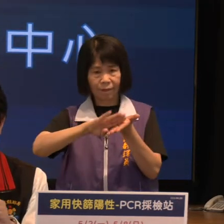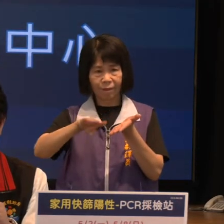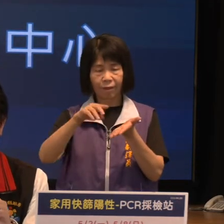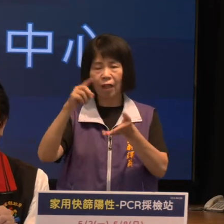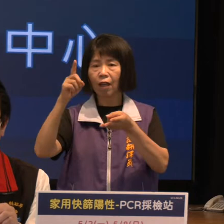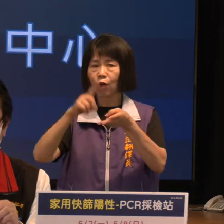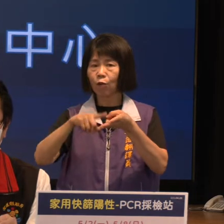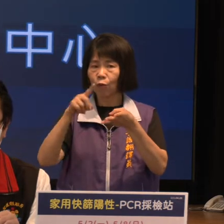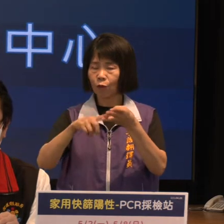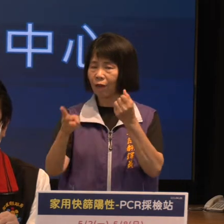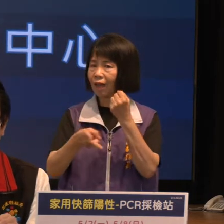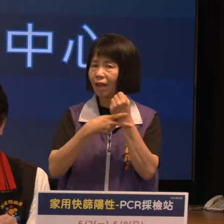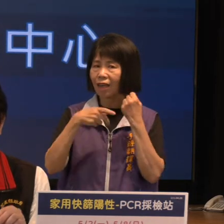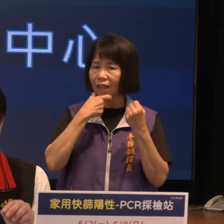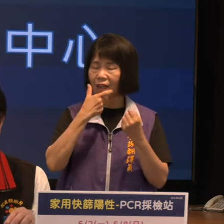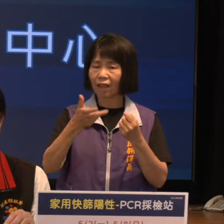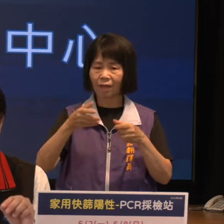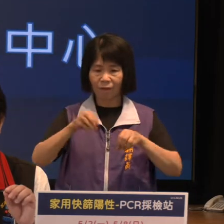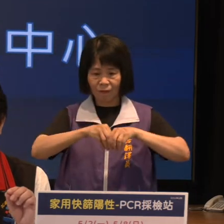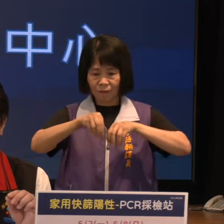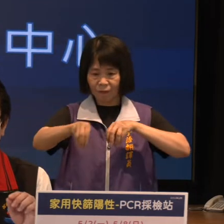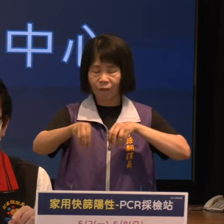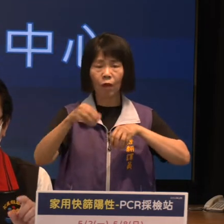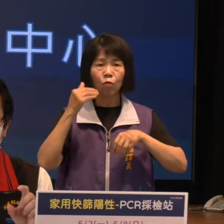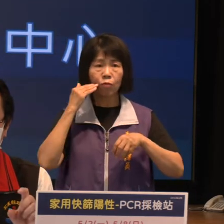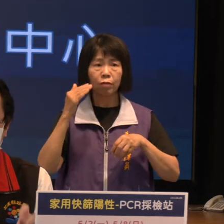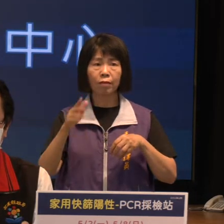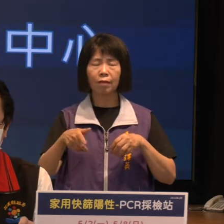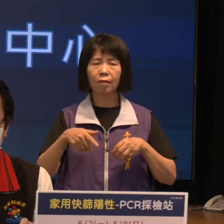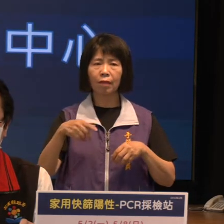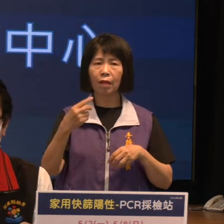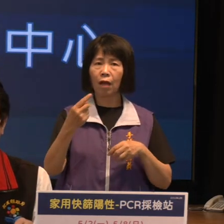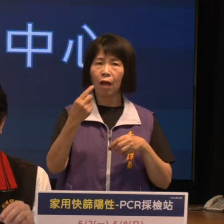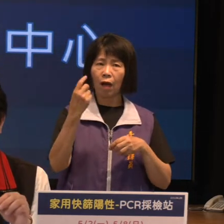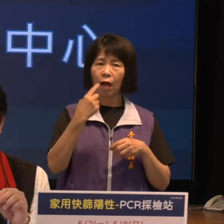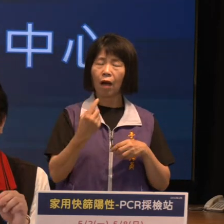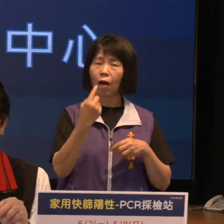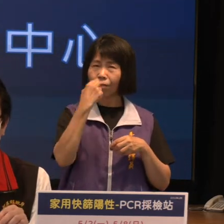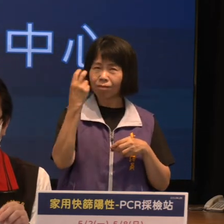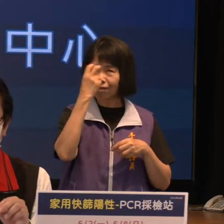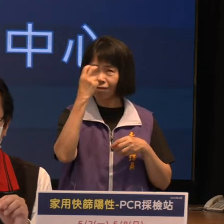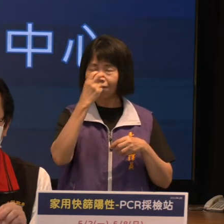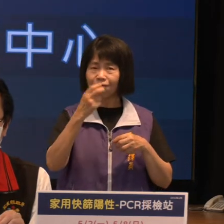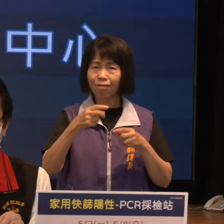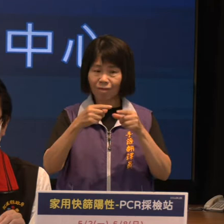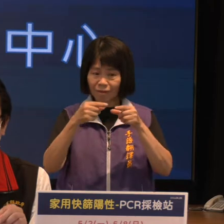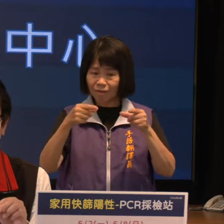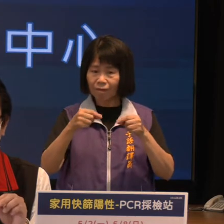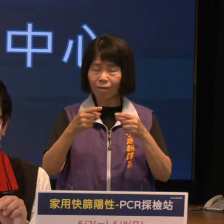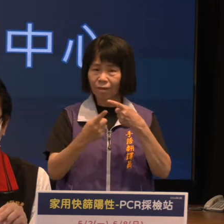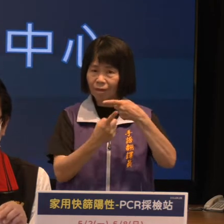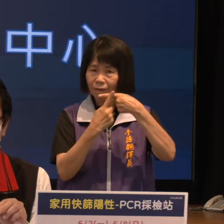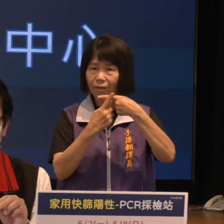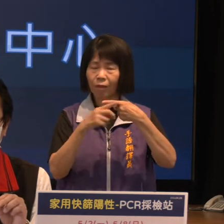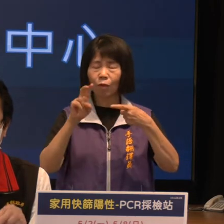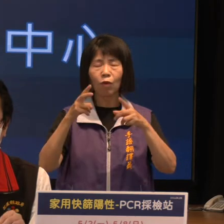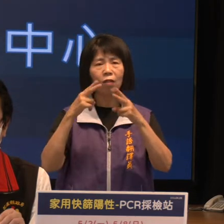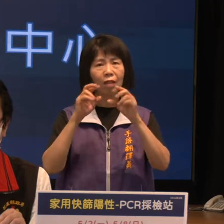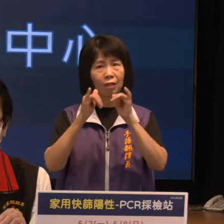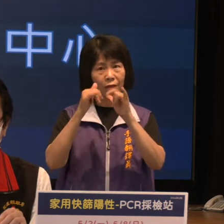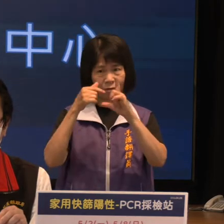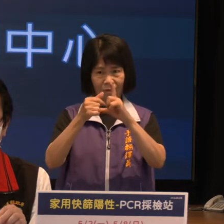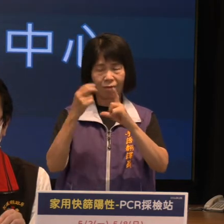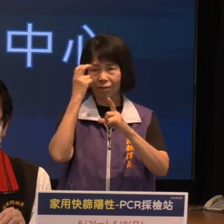在玉里慈济医院，但是一旦你家用快筛阳性，或者是说你去社区筛检站发现到你是阳